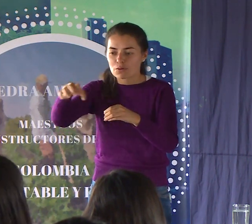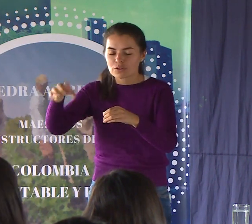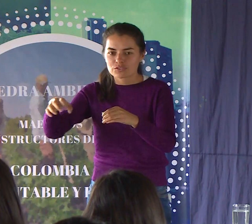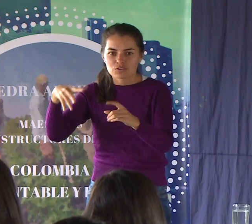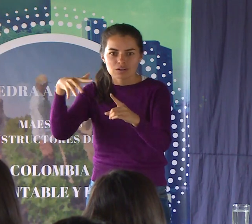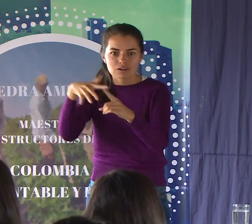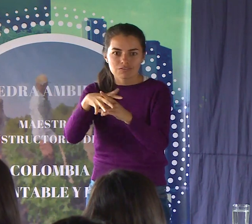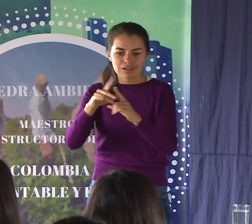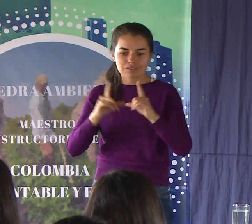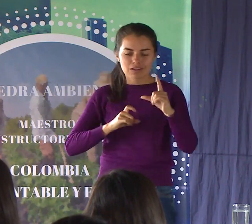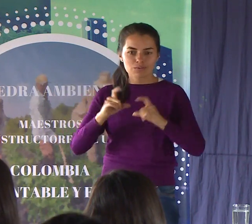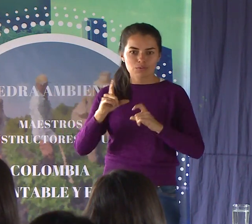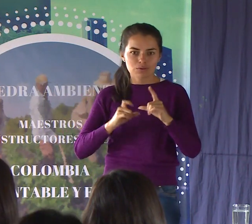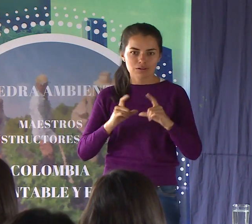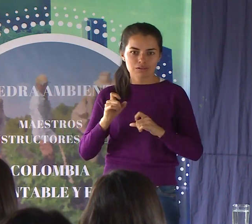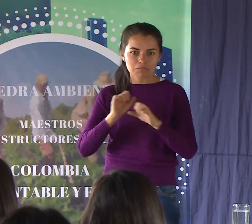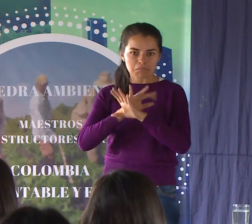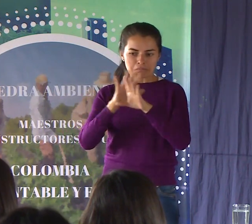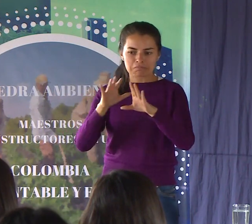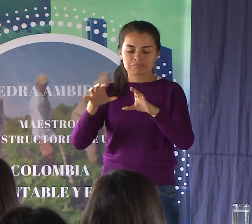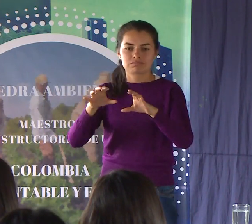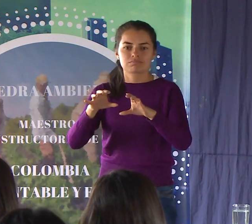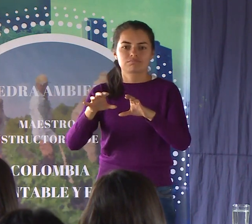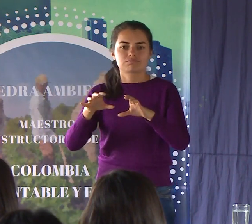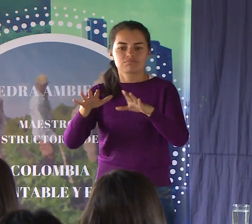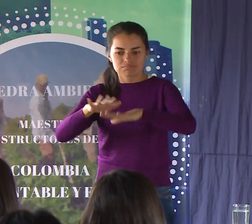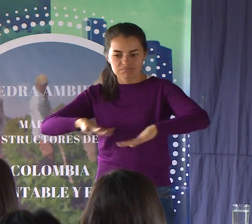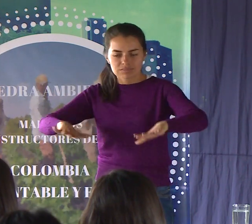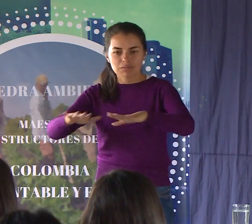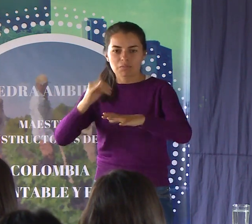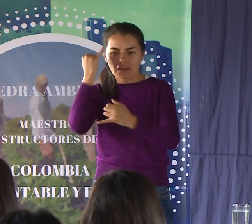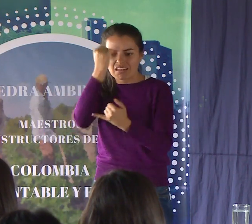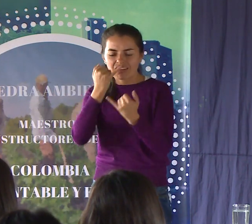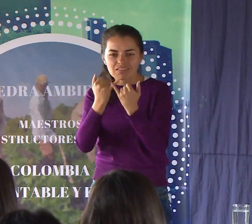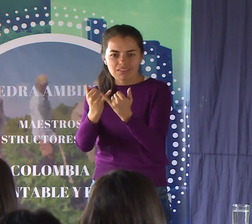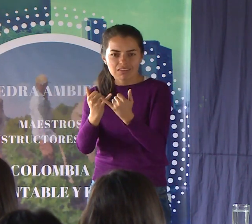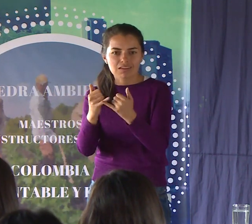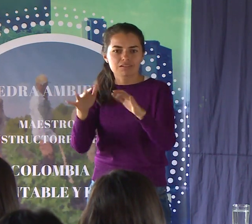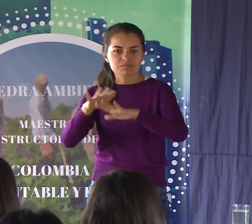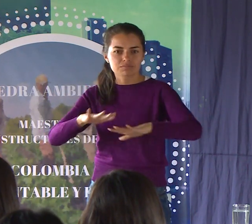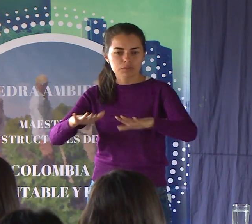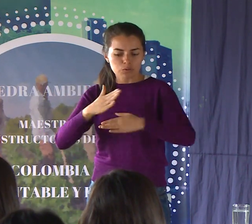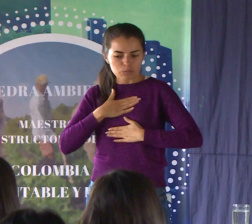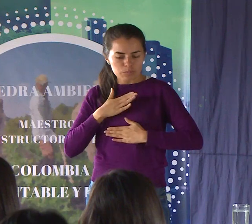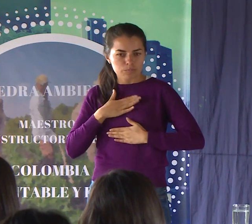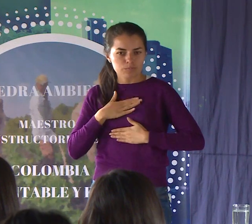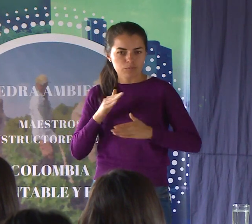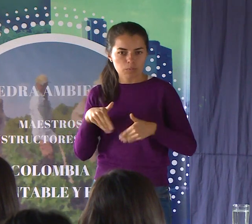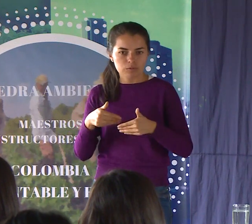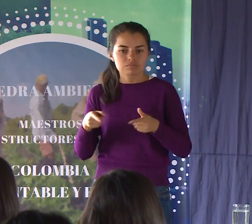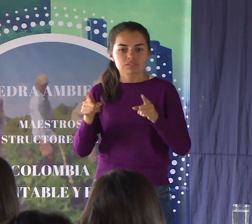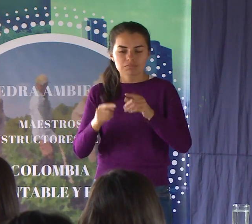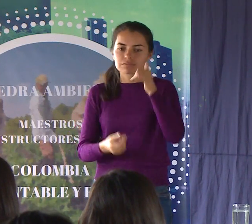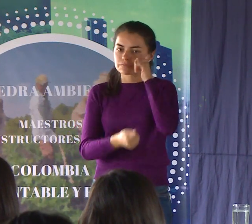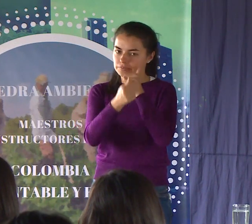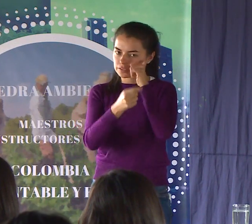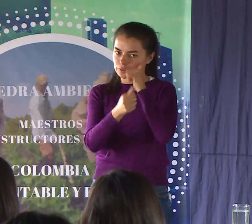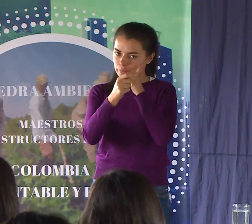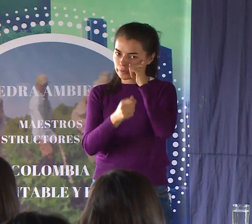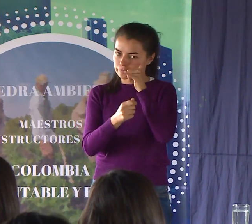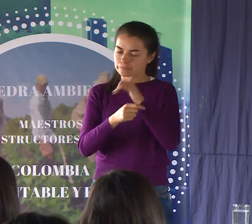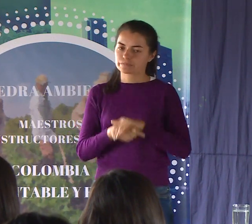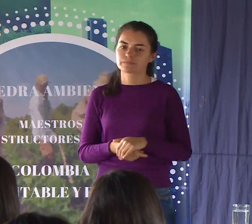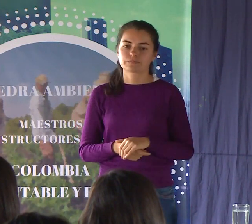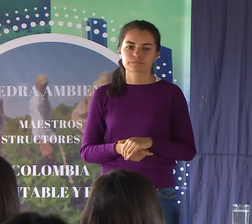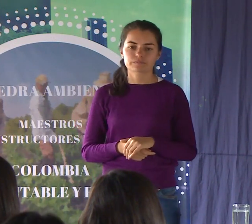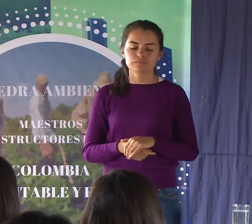graves problemas de territorialidad, de identidad y aún de economía. ¿Sí?